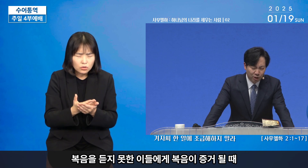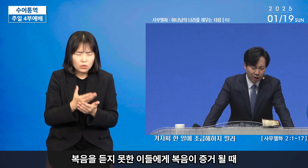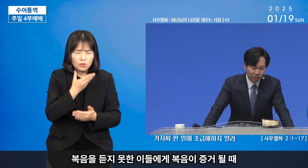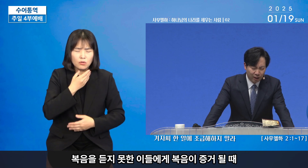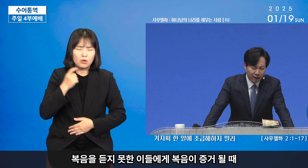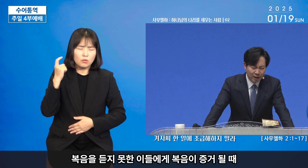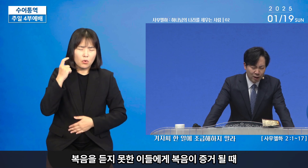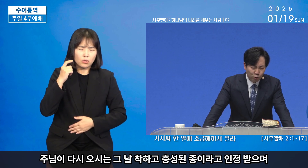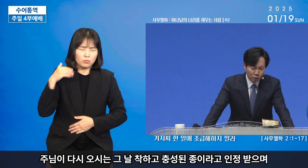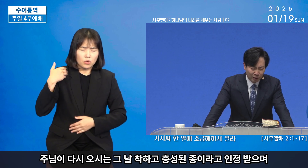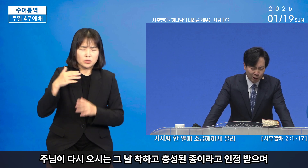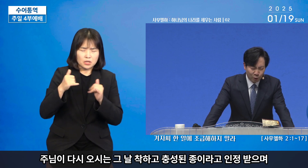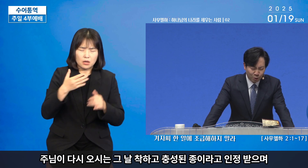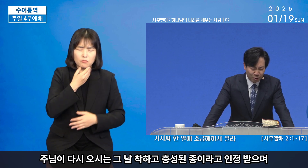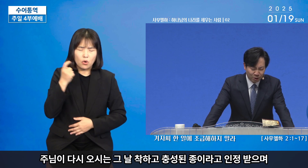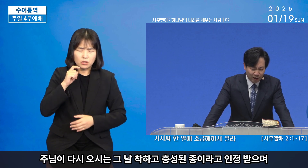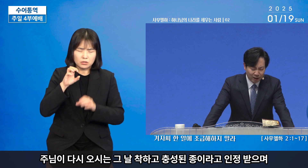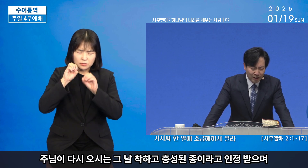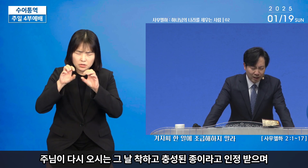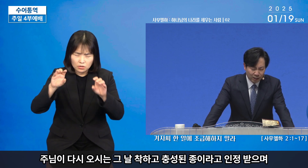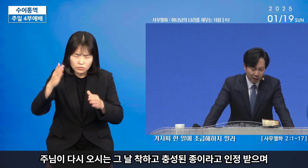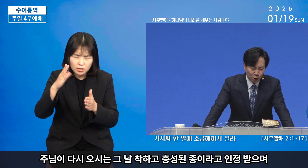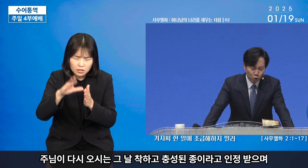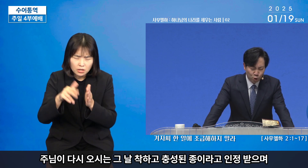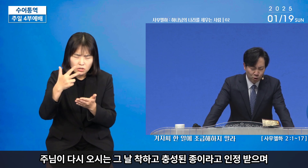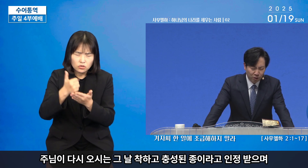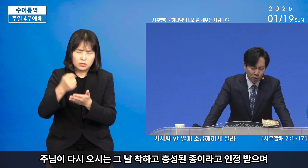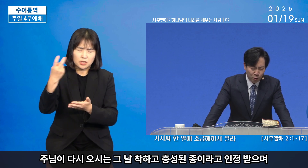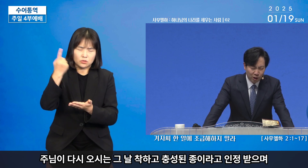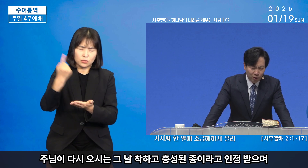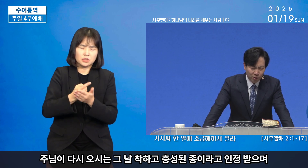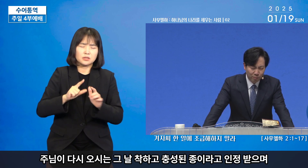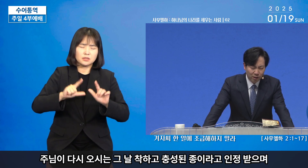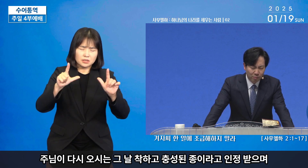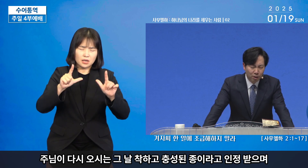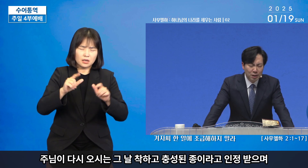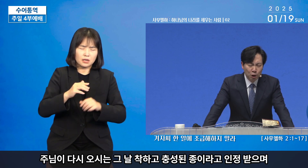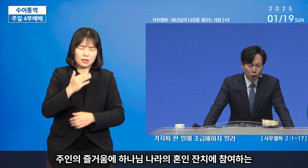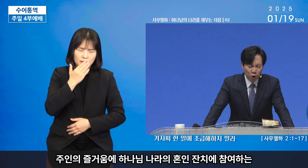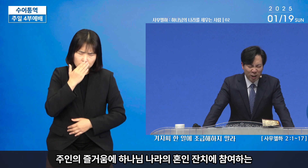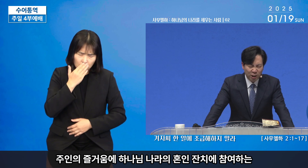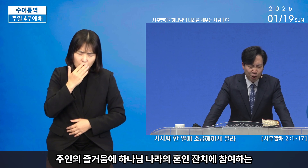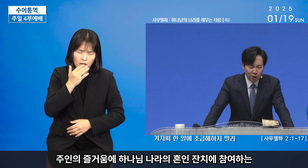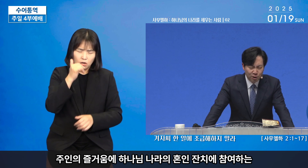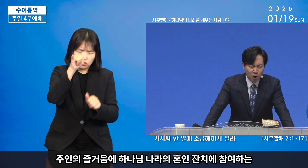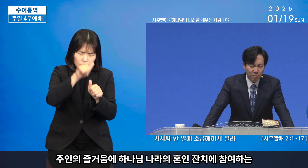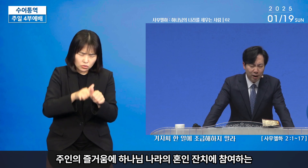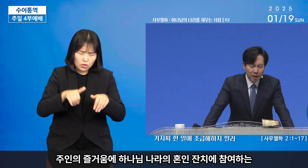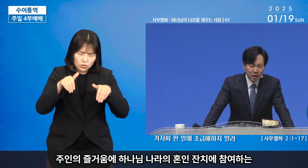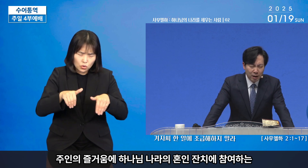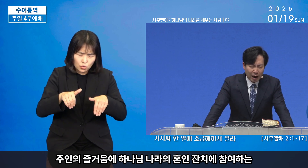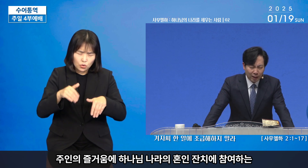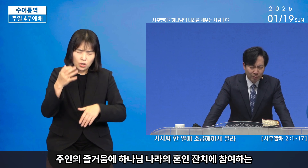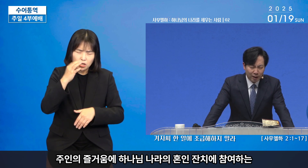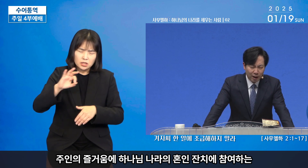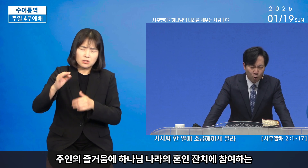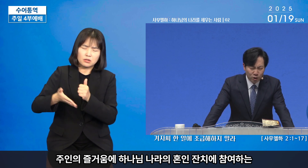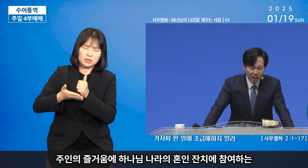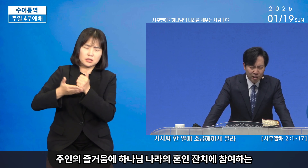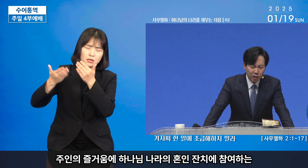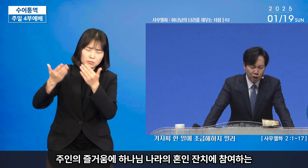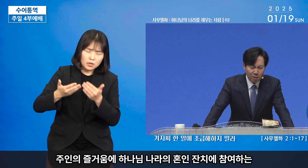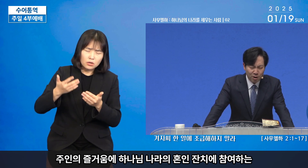복음이 증거될 때에 주님이 다시 오시는 그날 착하고 충성된 종이라고 인정받으며 주인의 즐거움에 하나님